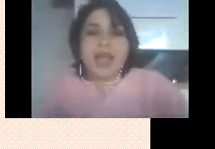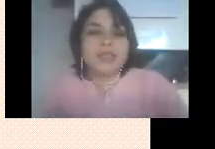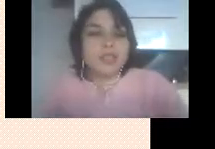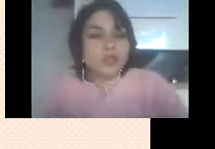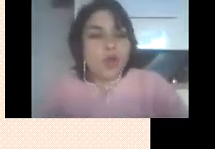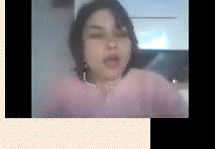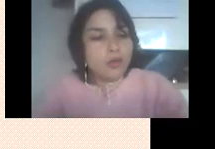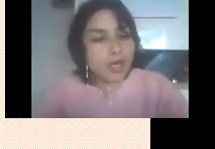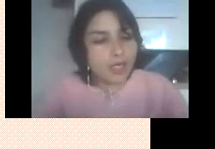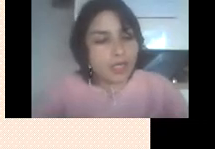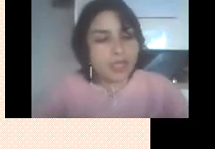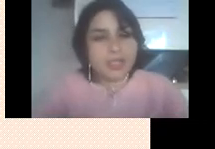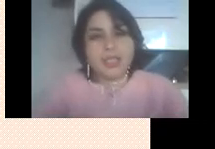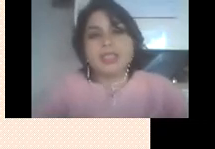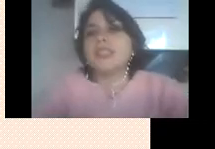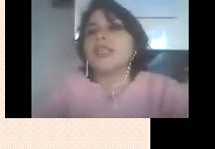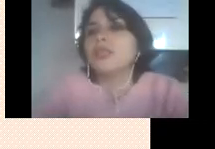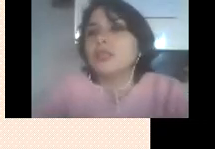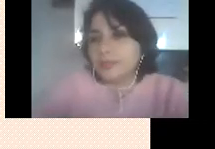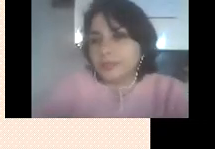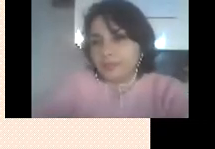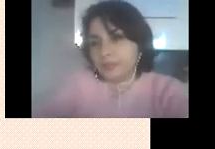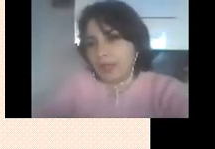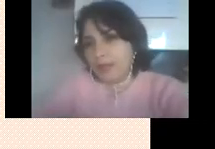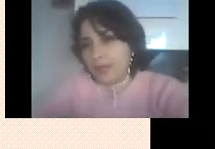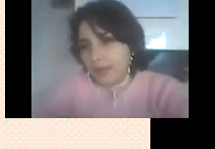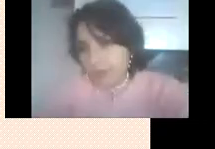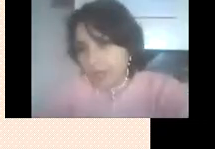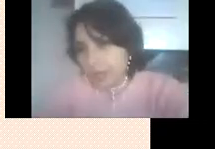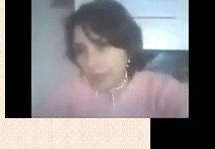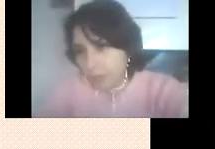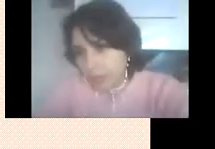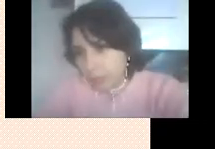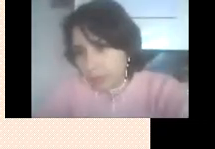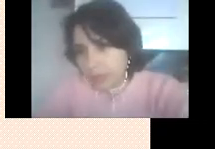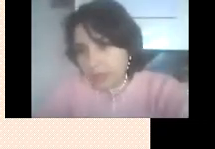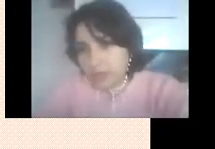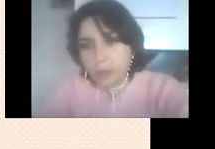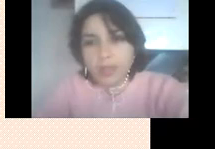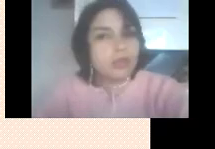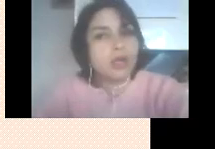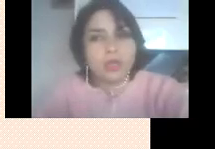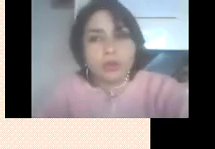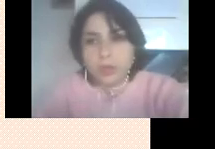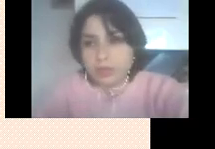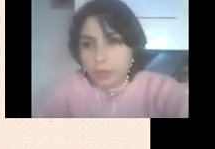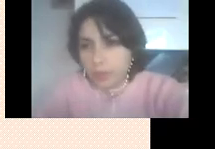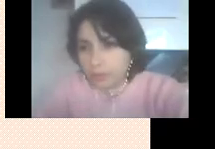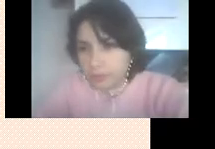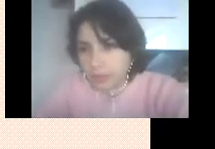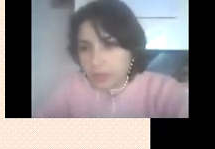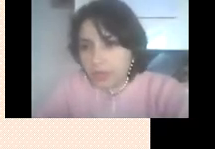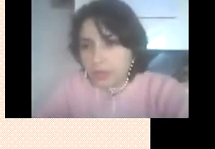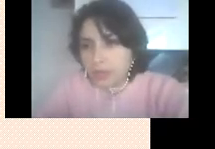Está haciendo algo la niña. ¿Qué estará haciendo? A ver. Espérenme, déjenme que participara a los que no han